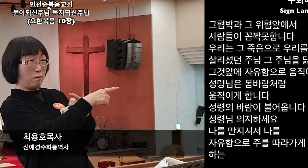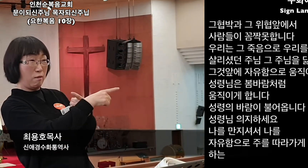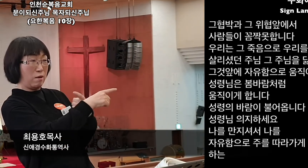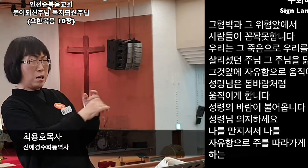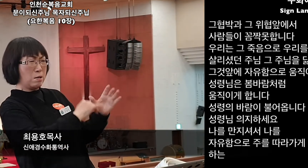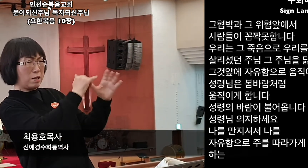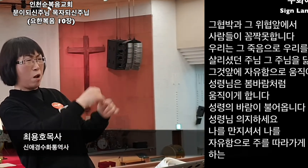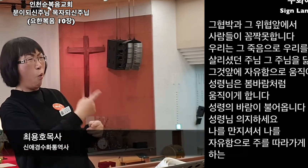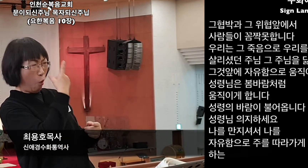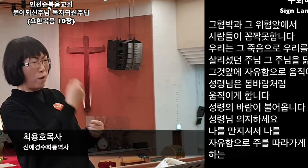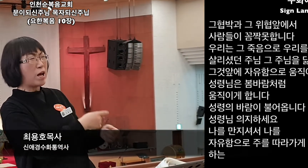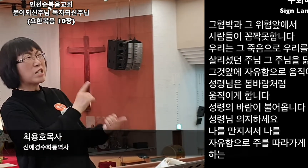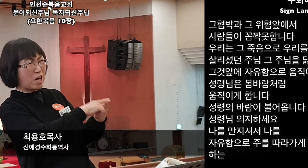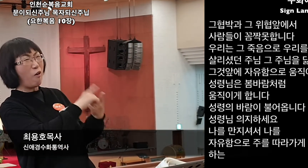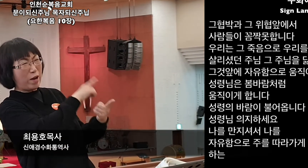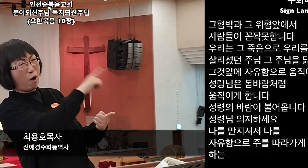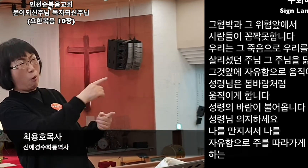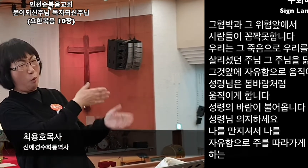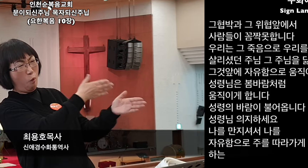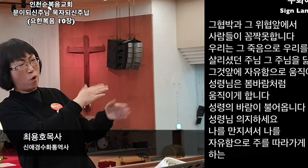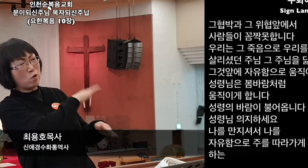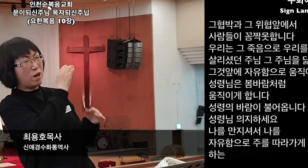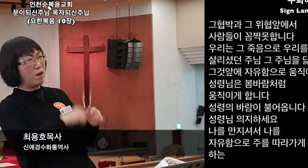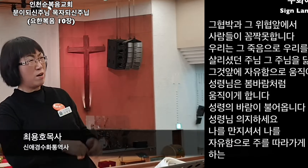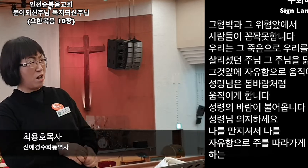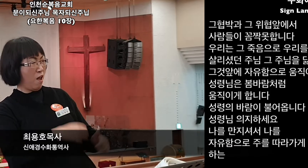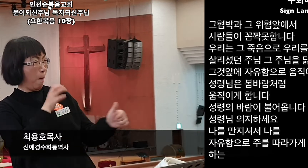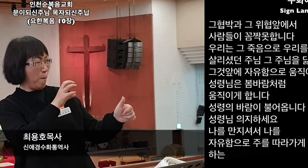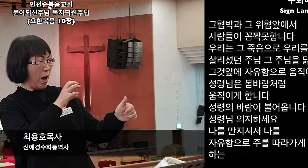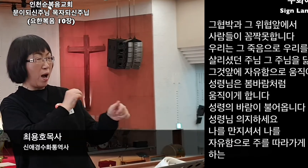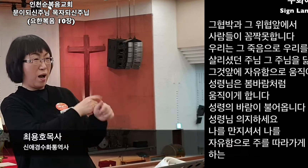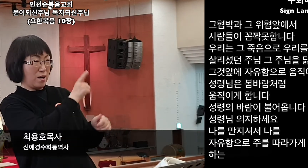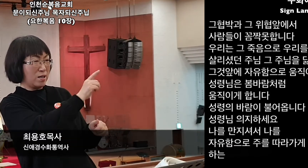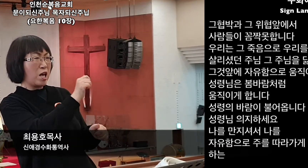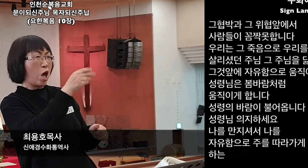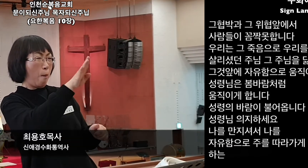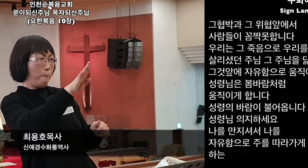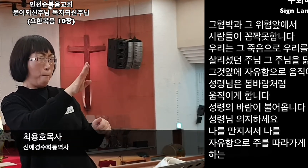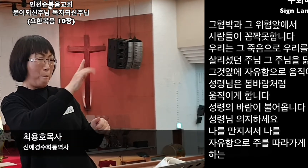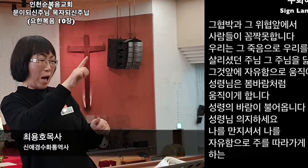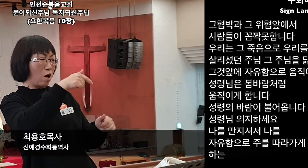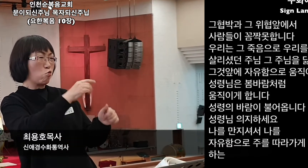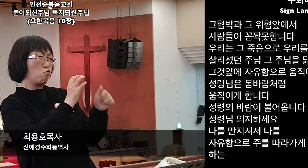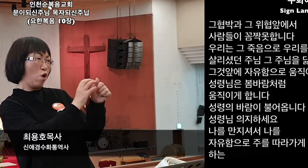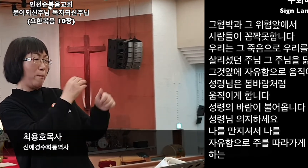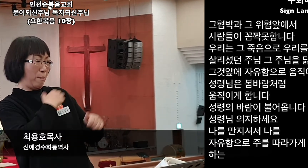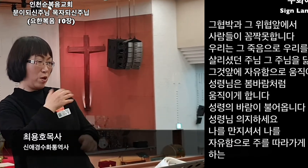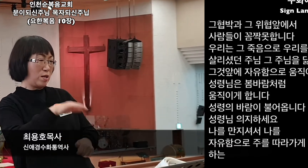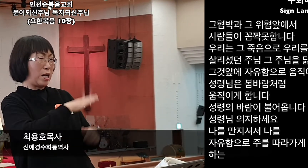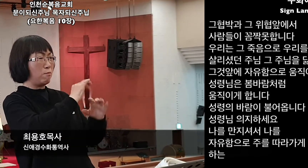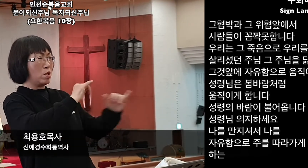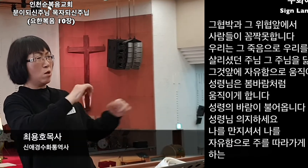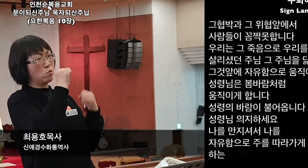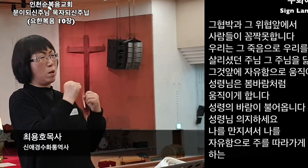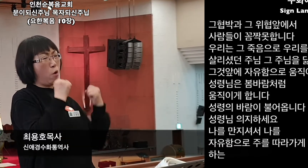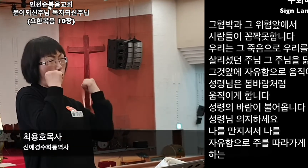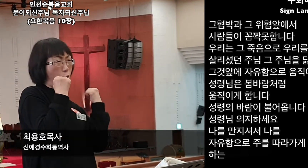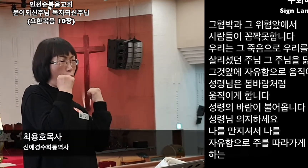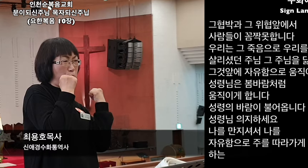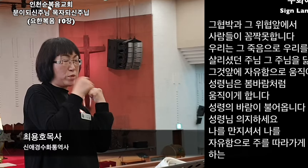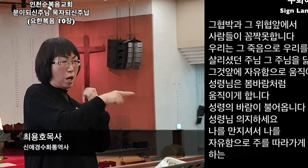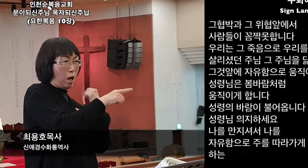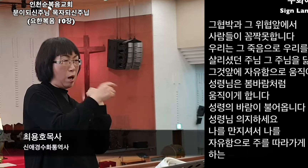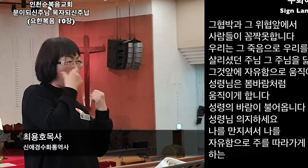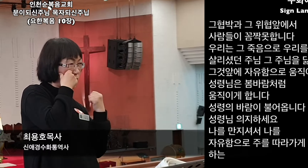그리고 세상은 원래 그런 거라는 말로 우리를 협박하는 거죠. 그 협박과 그 위협 앞에서 사람들은 움직이지 못하고 꼼짝